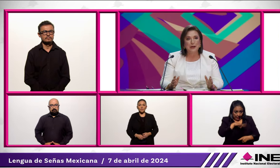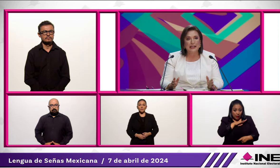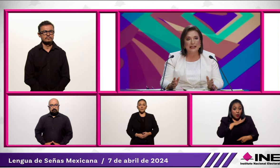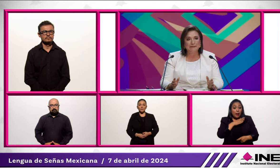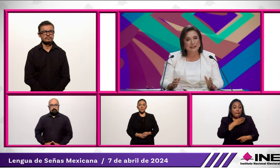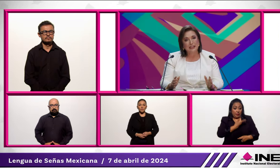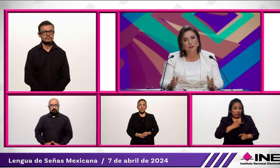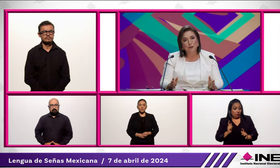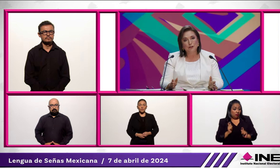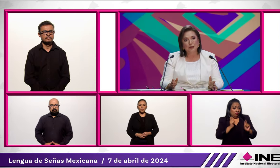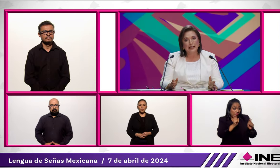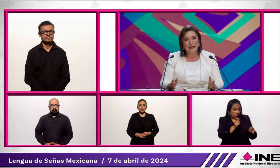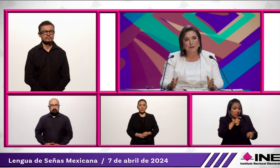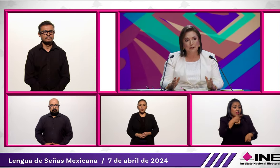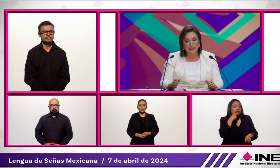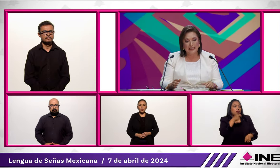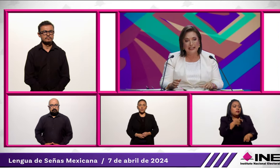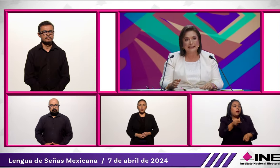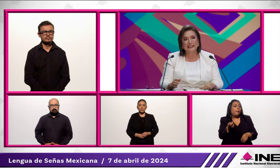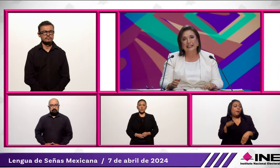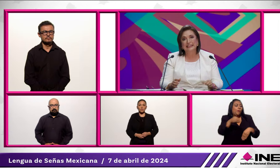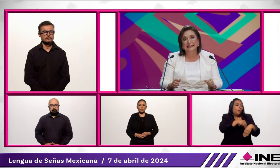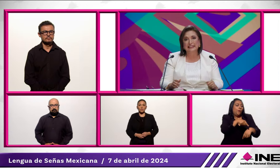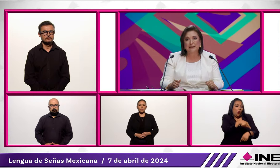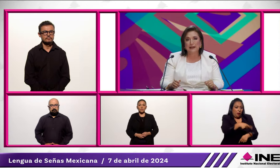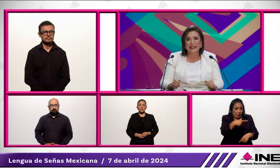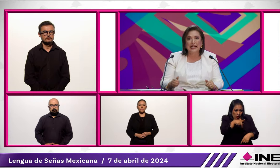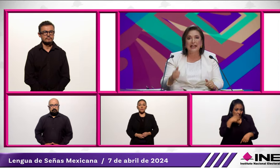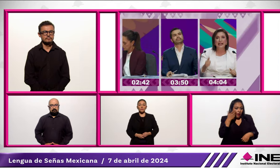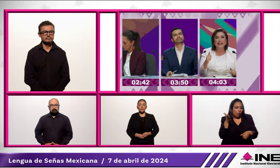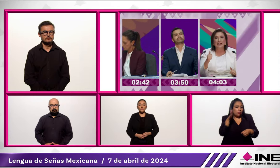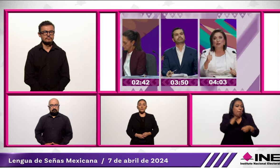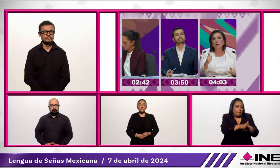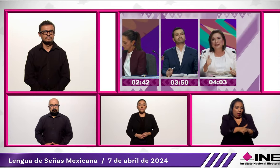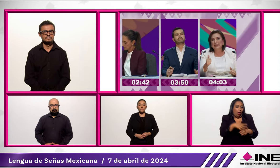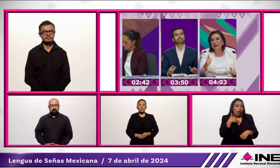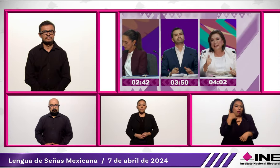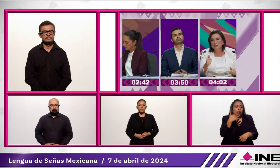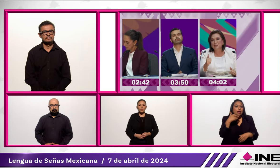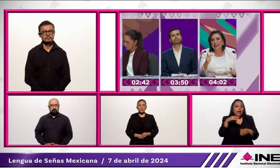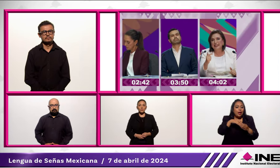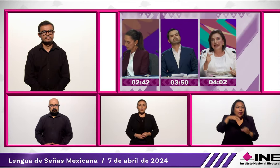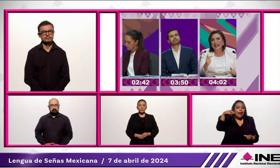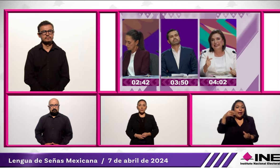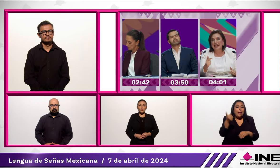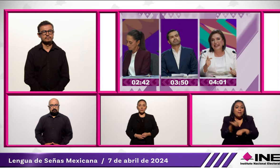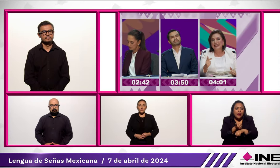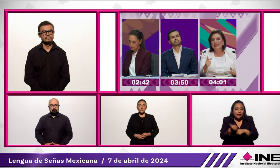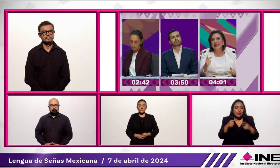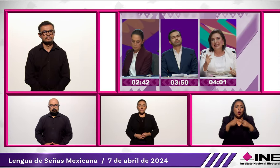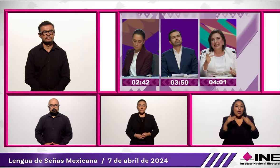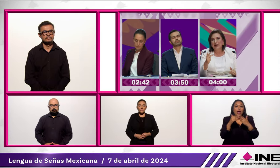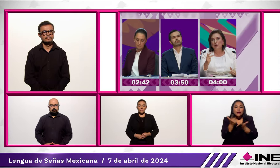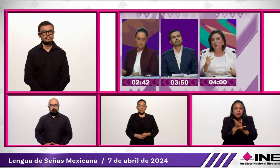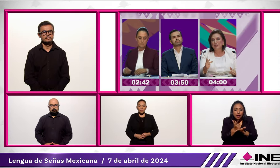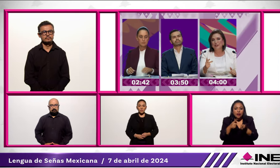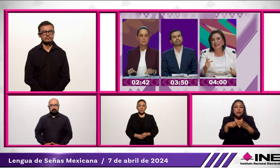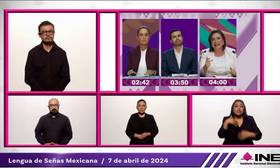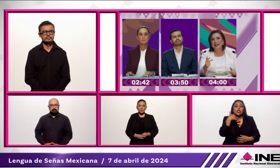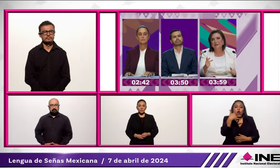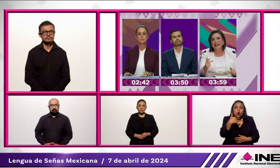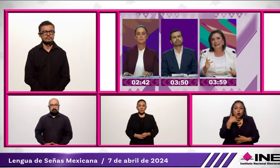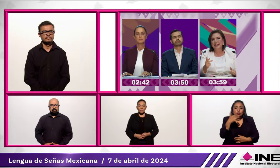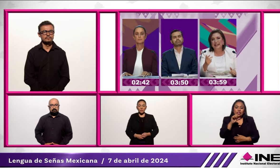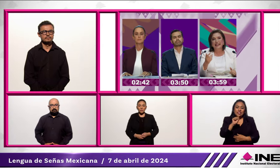te puso ahí, te dijo corcholata, pero lo que quieres es que seas tapadera de los sobres amarillos, de la Casa Gris, de la corrupción